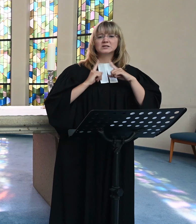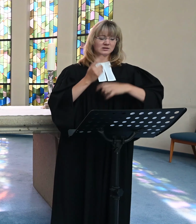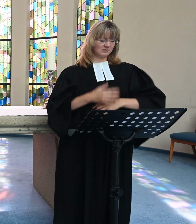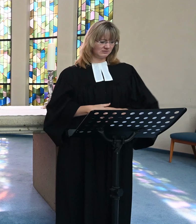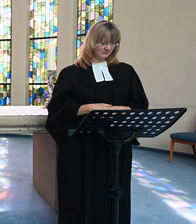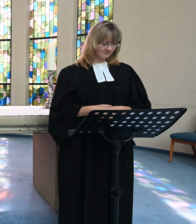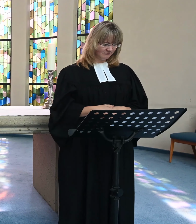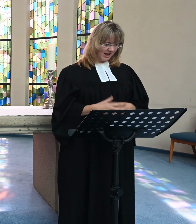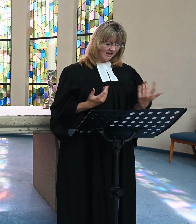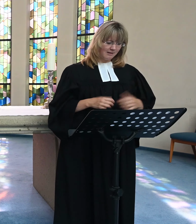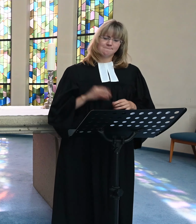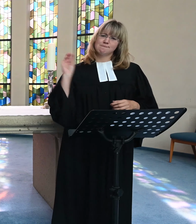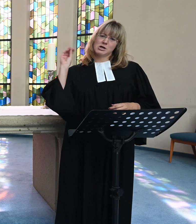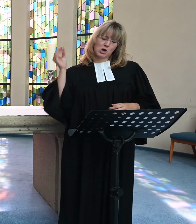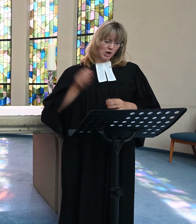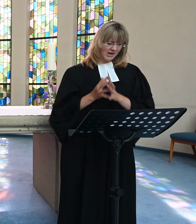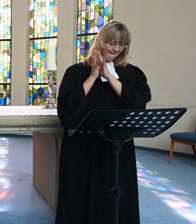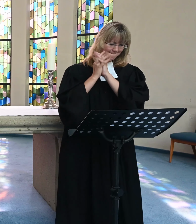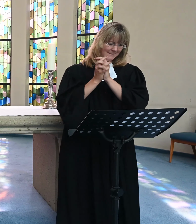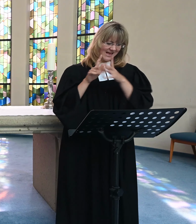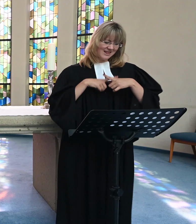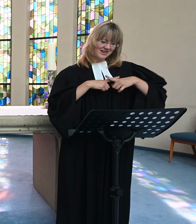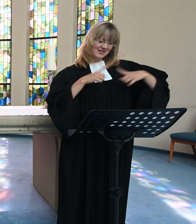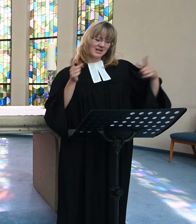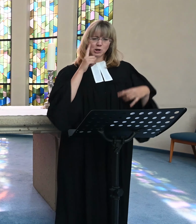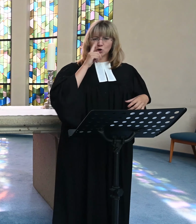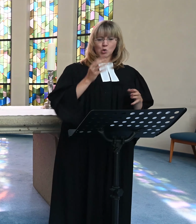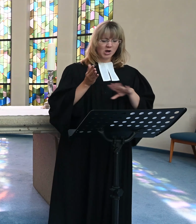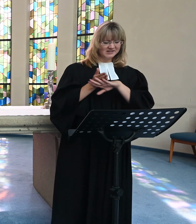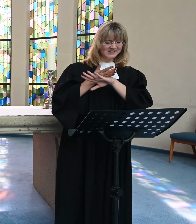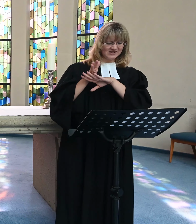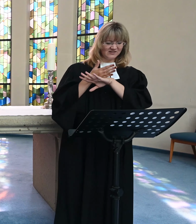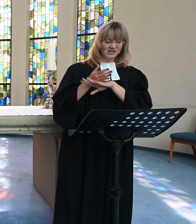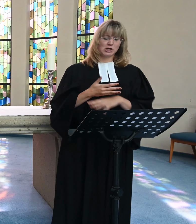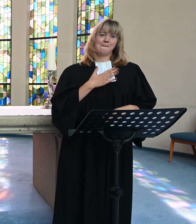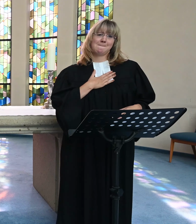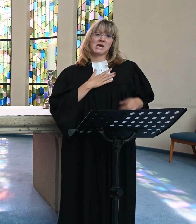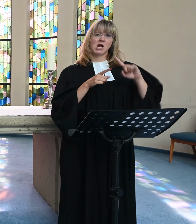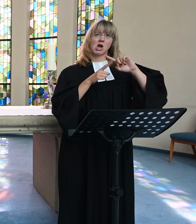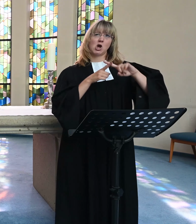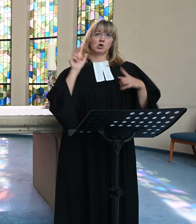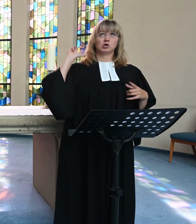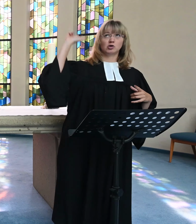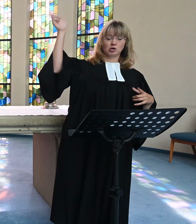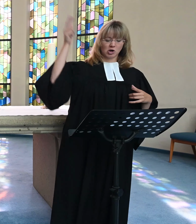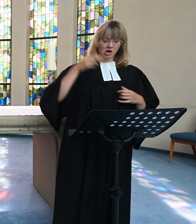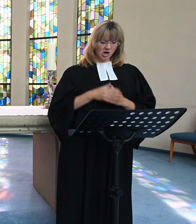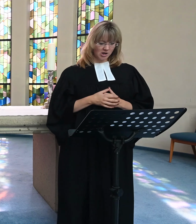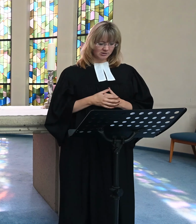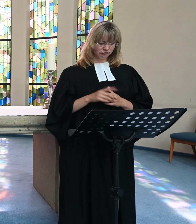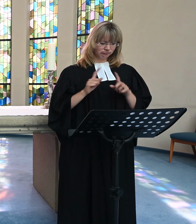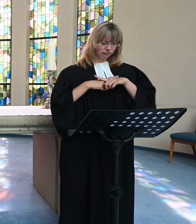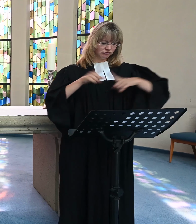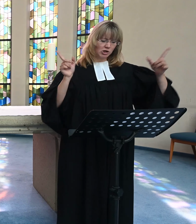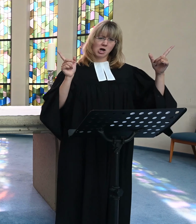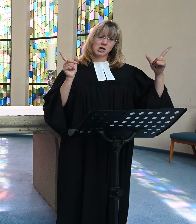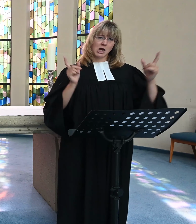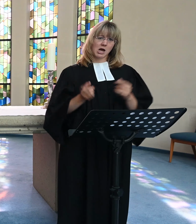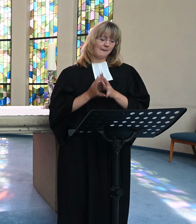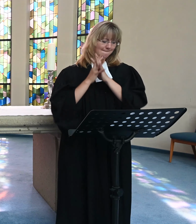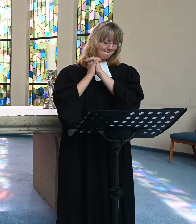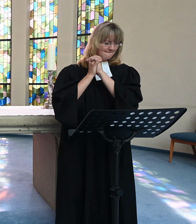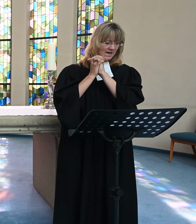deutlich, dass das Gebet mehr ist als nur eine Haltung. Es ist nicht nur etwas, das alleine mit